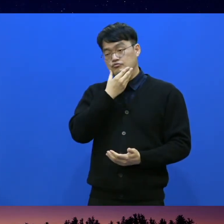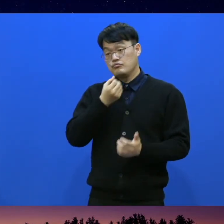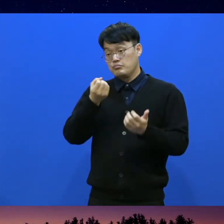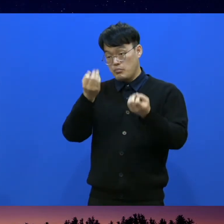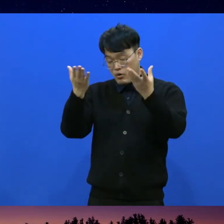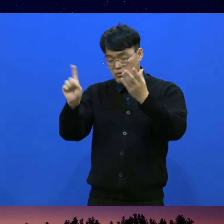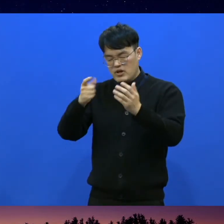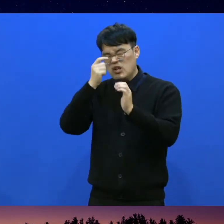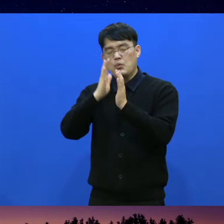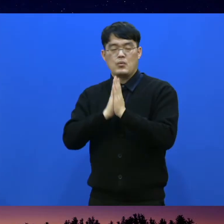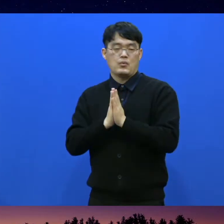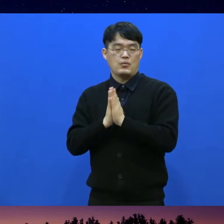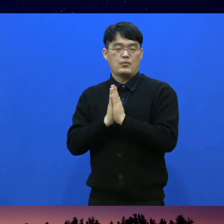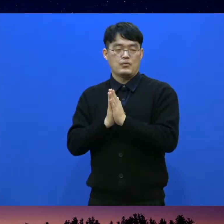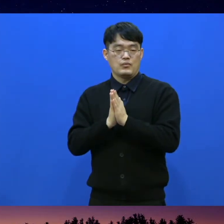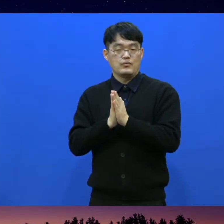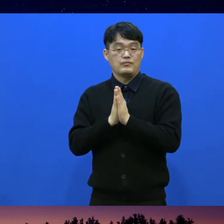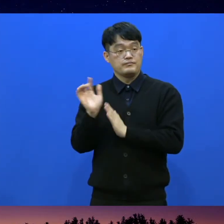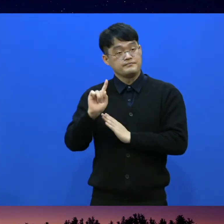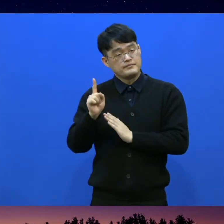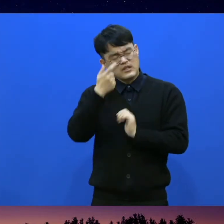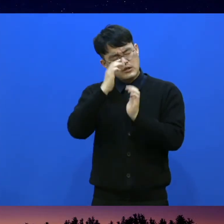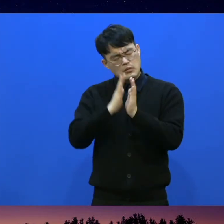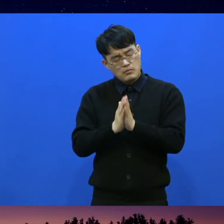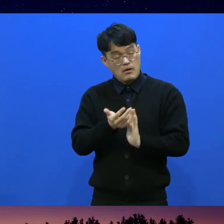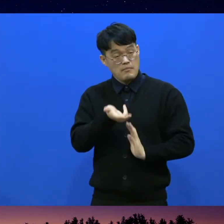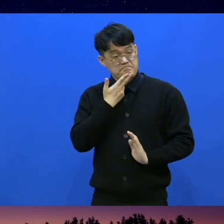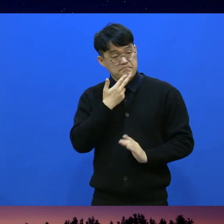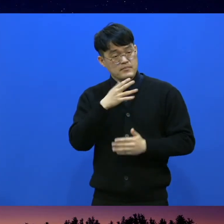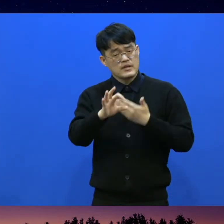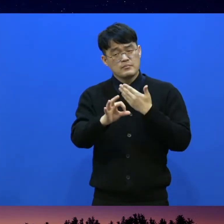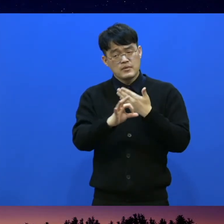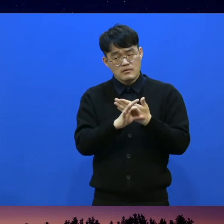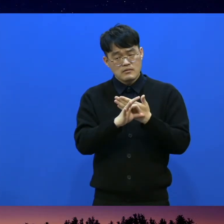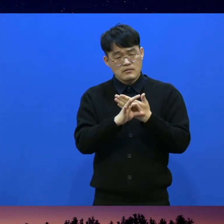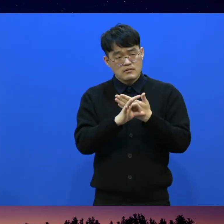축복이에요. 그 말은 뭘까요? 기도 안 하면